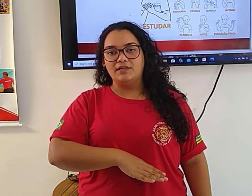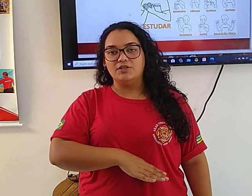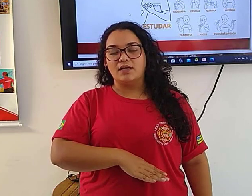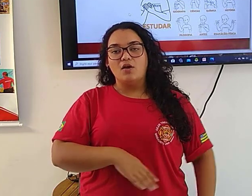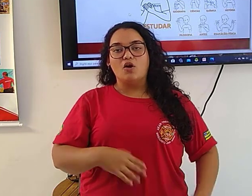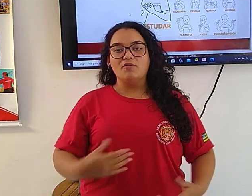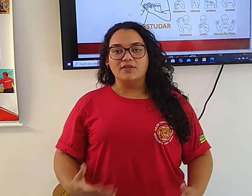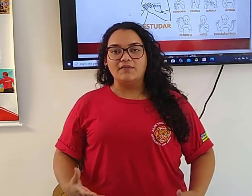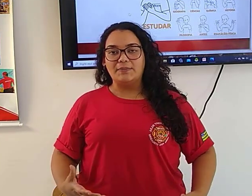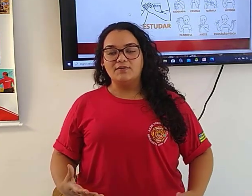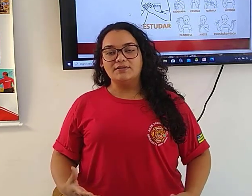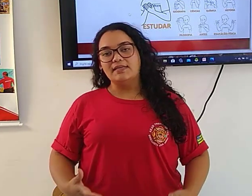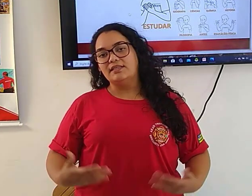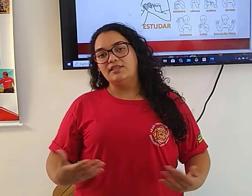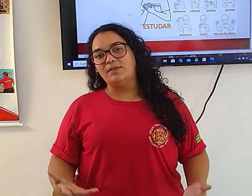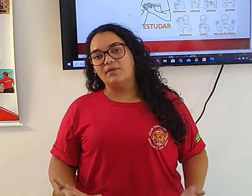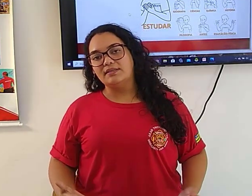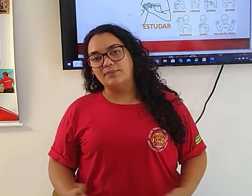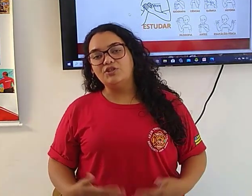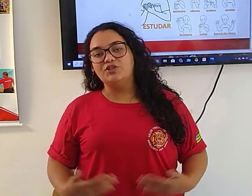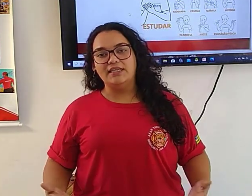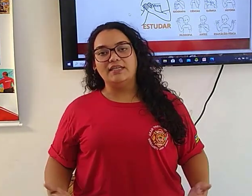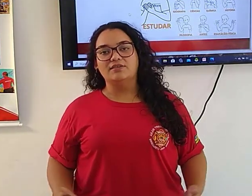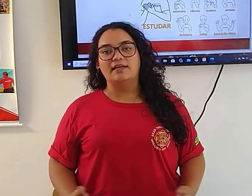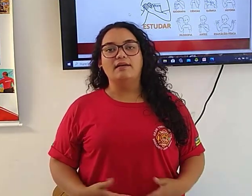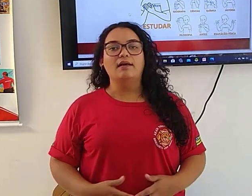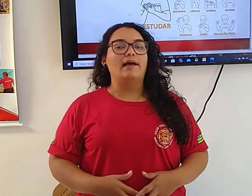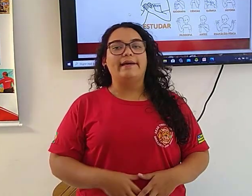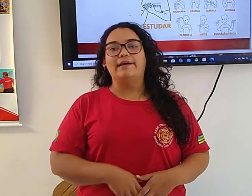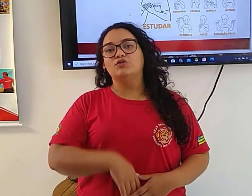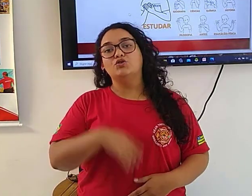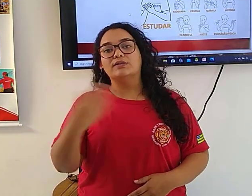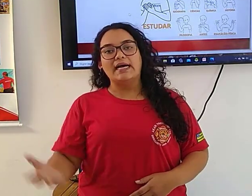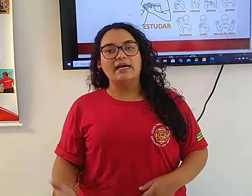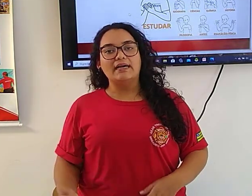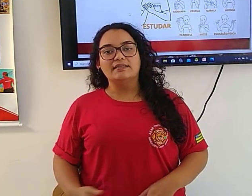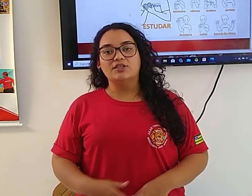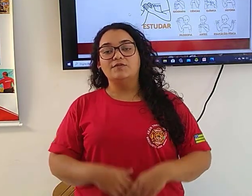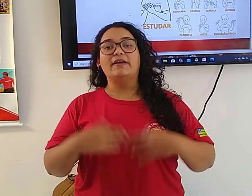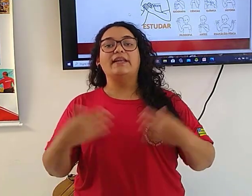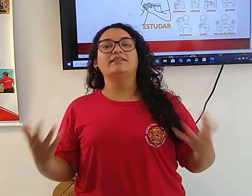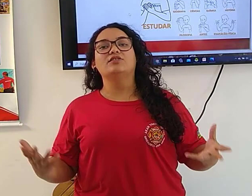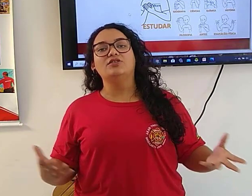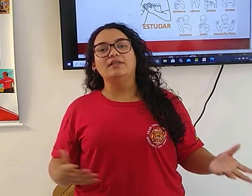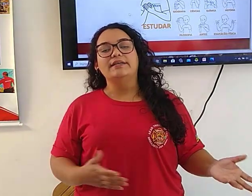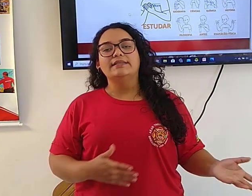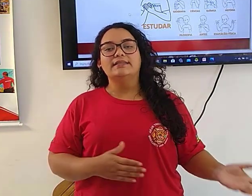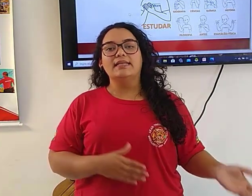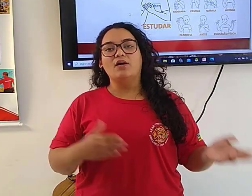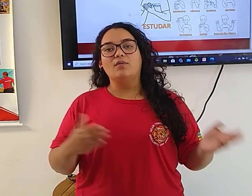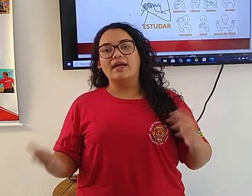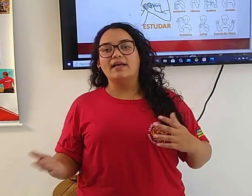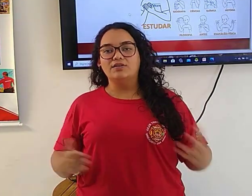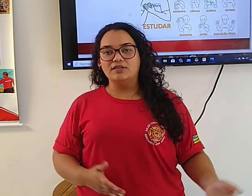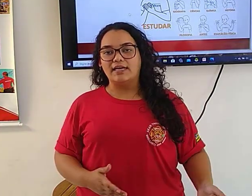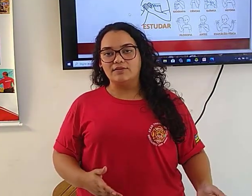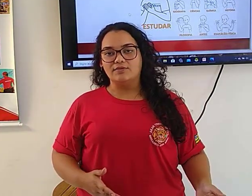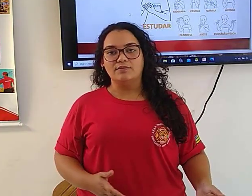Matemática. Como eu já falei para vocês, existem, por exemplo, as gírias, né? Os sotaques, as diferenças de sinal para cada estado,